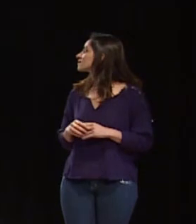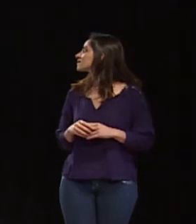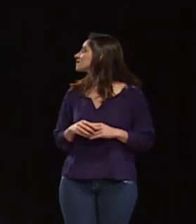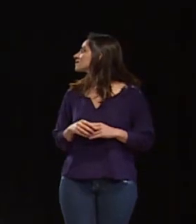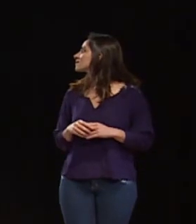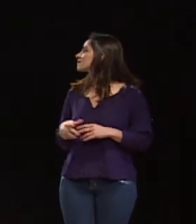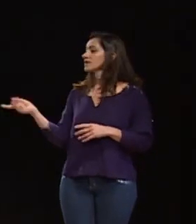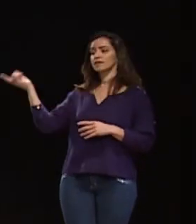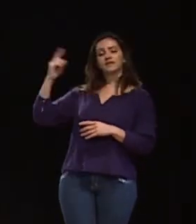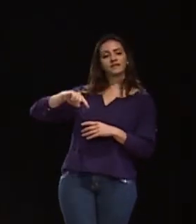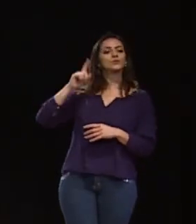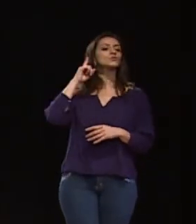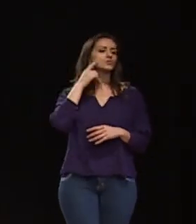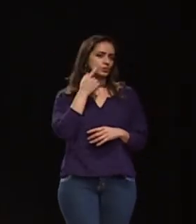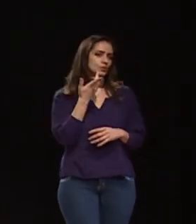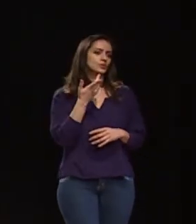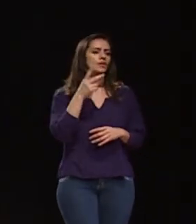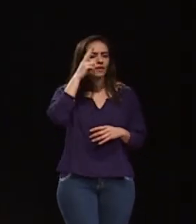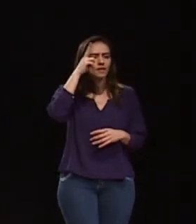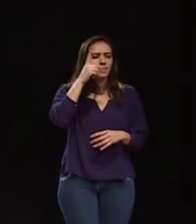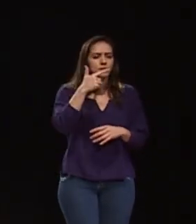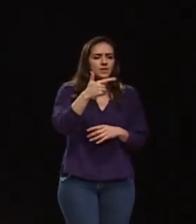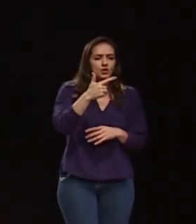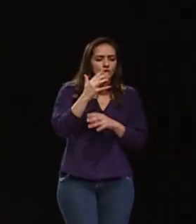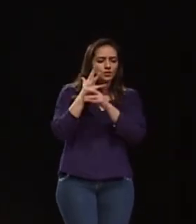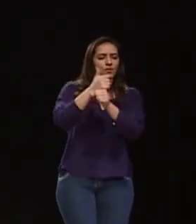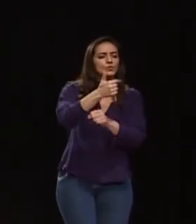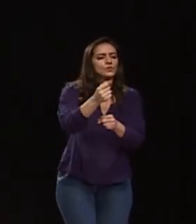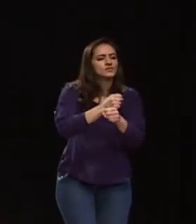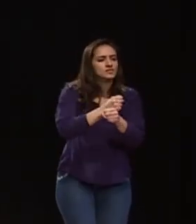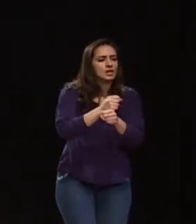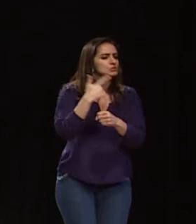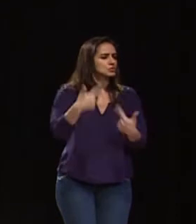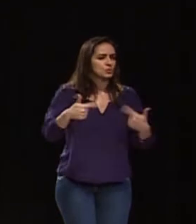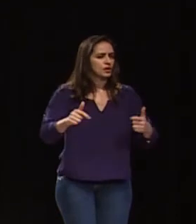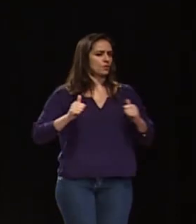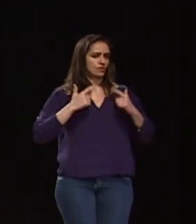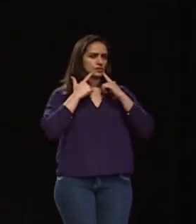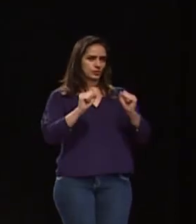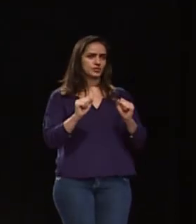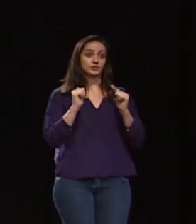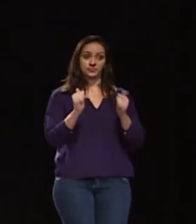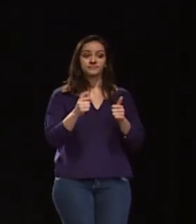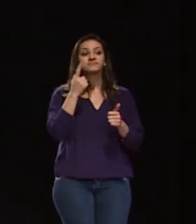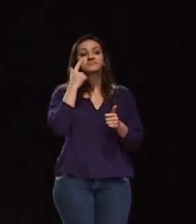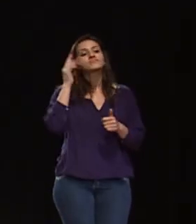na sua, do surdo também, né, da mesma forma, o desconforto. Lembram que nós falamos dos 12 anos, sem conforto linguístico,